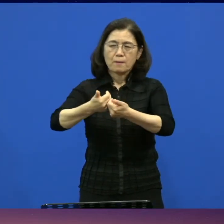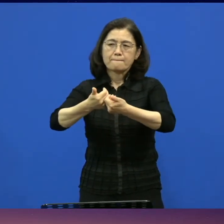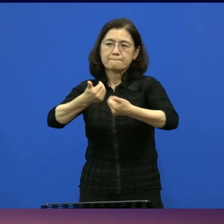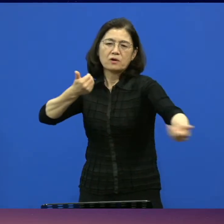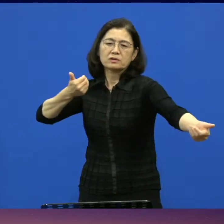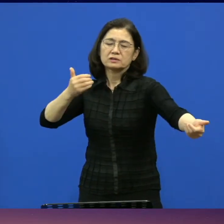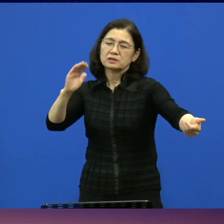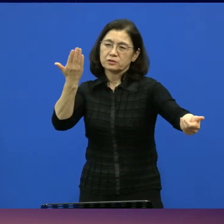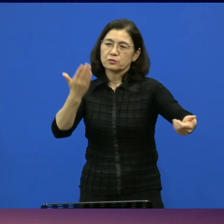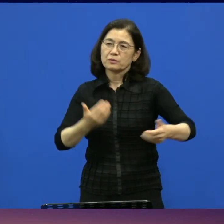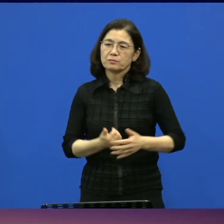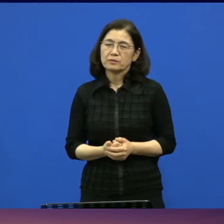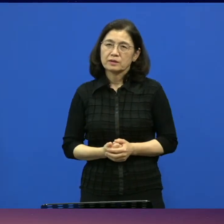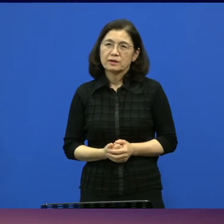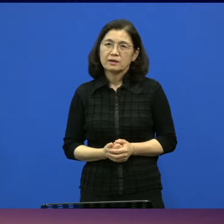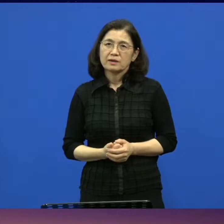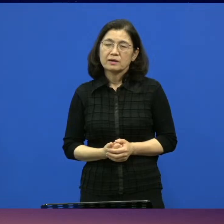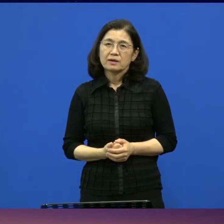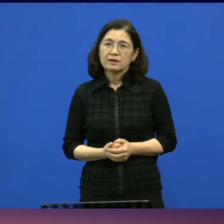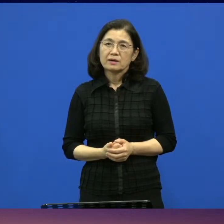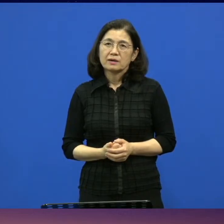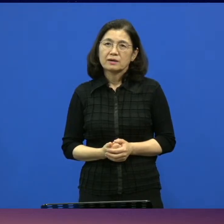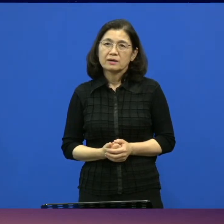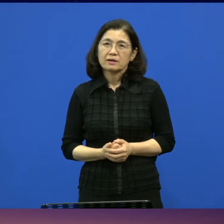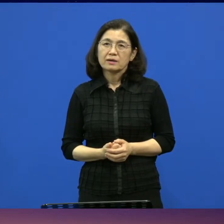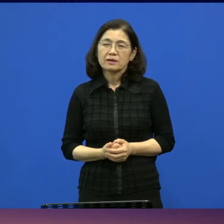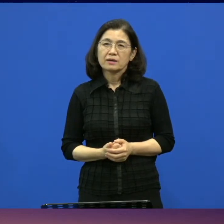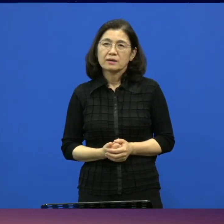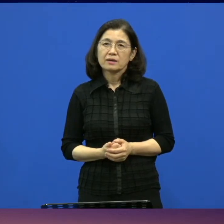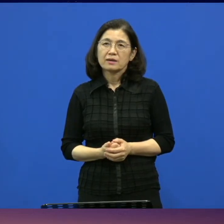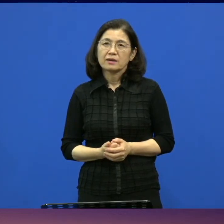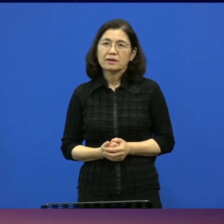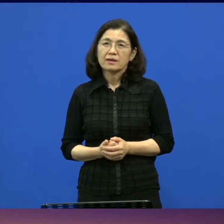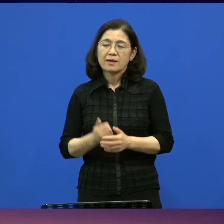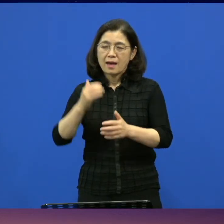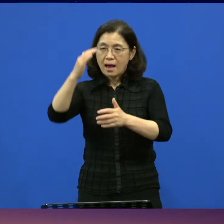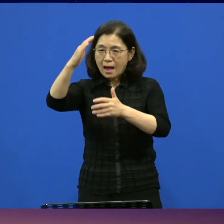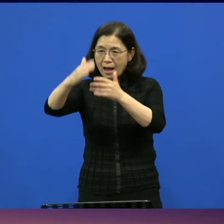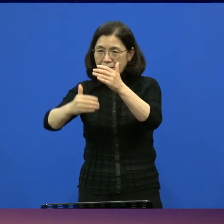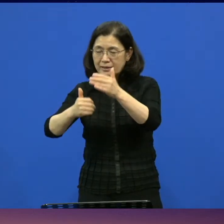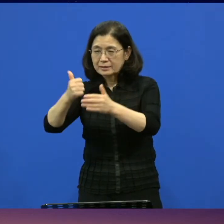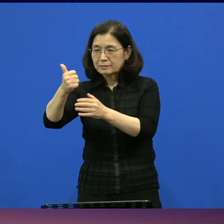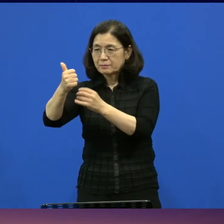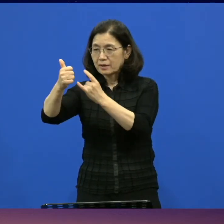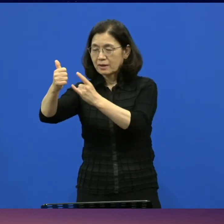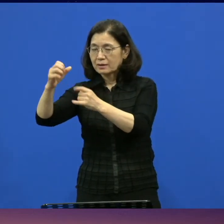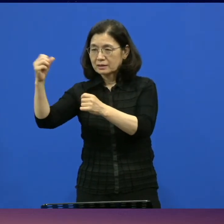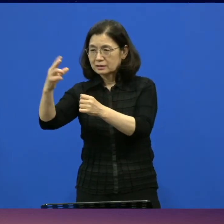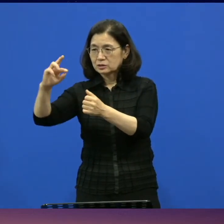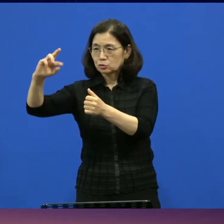그 교만이 다시 하나님에게로 돌아가지 못하도록 스스로 막는 장벽이 되어 있다.